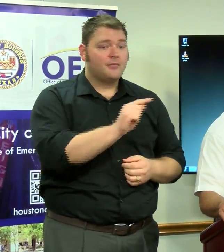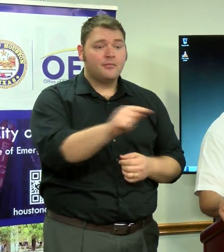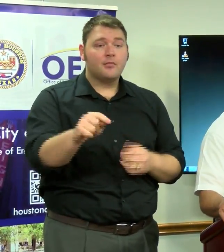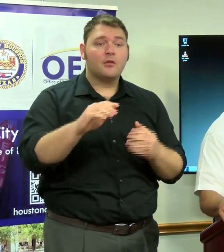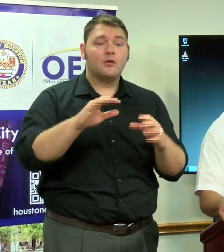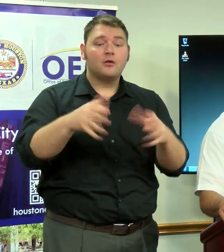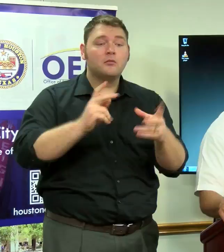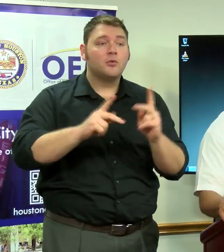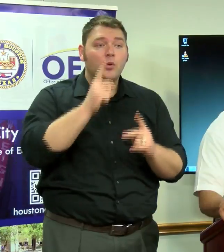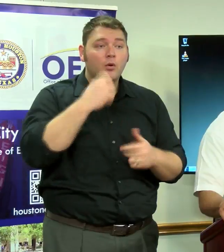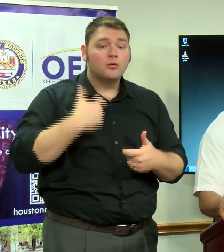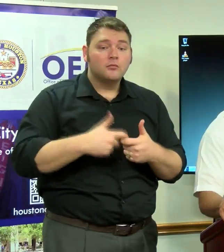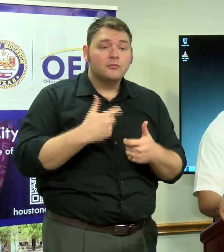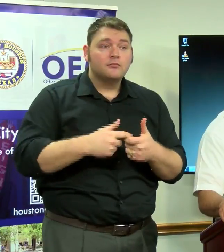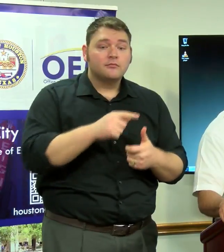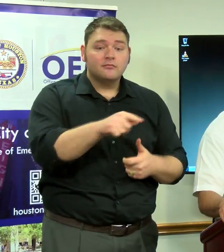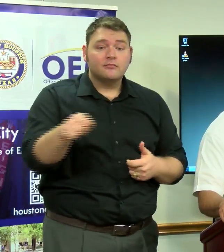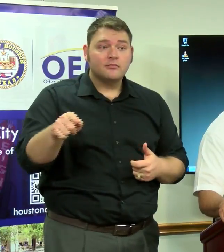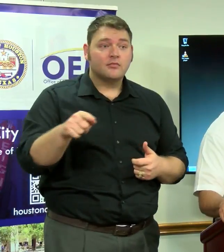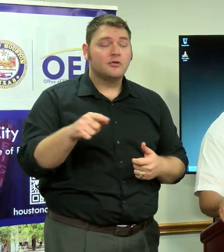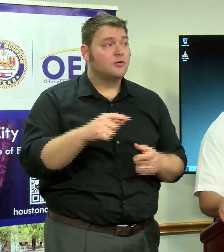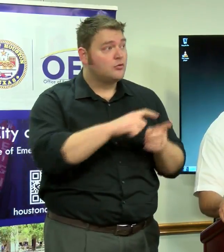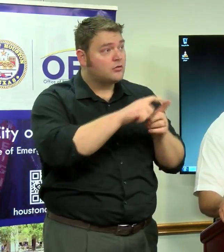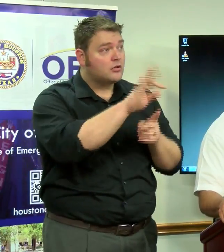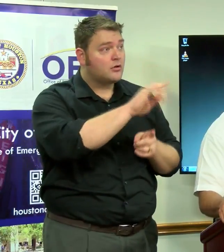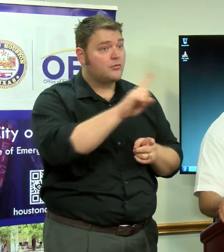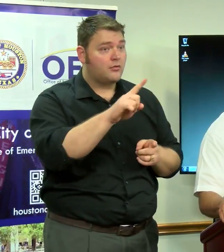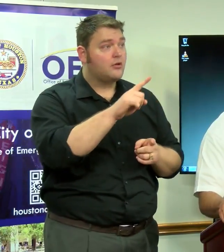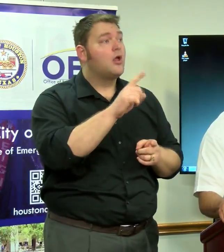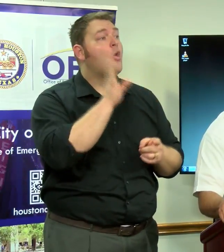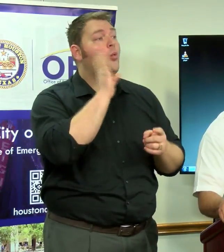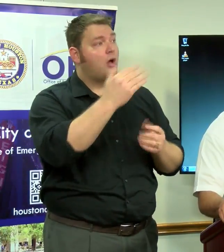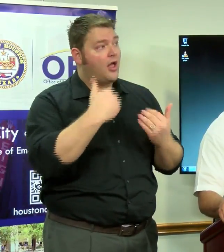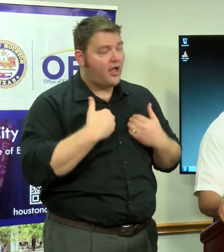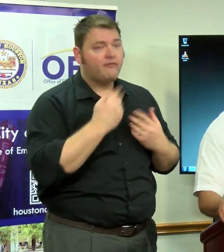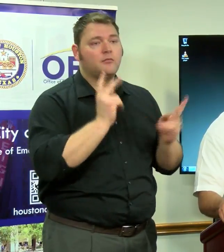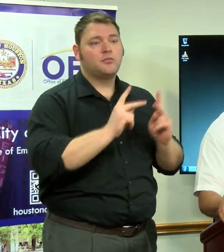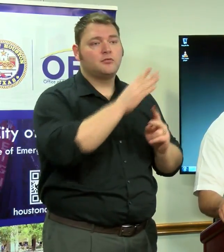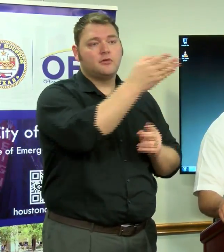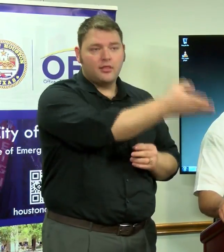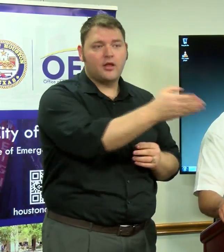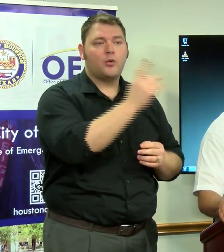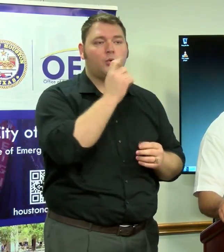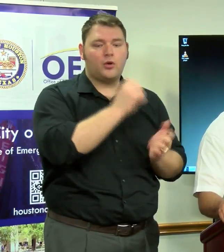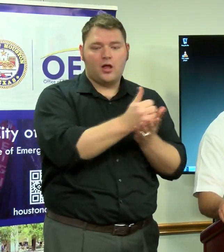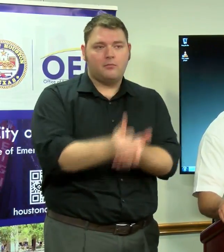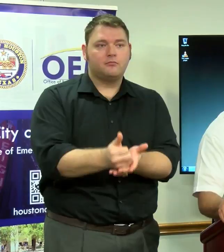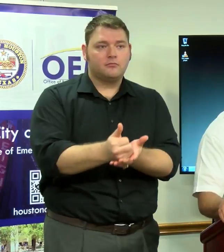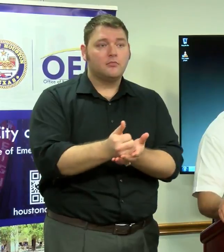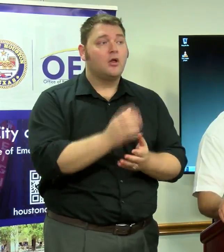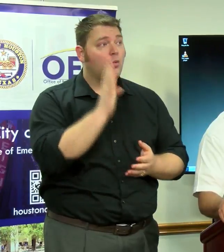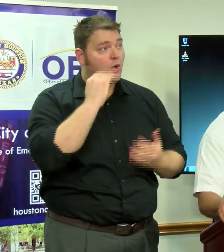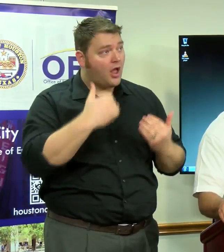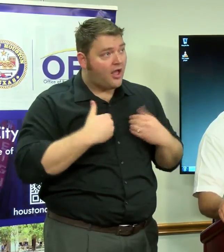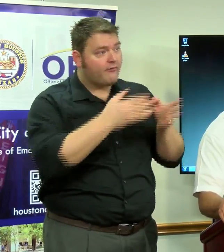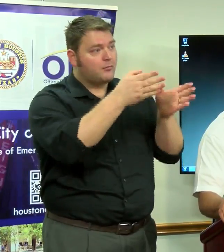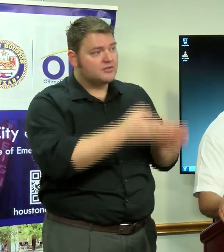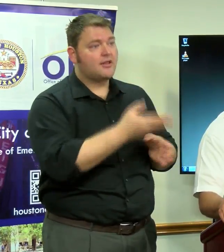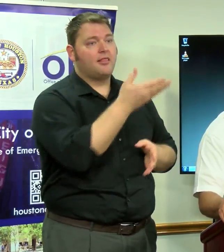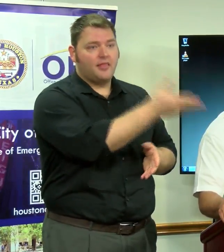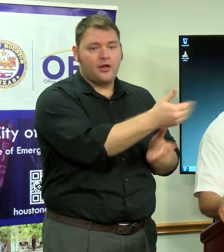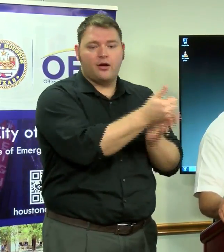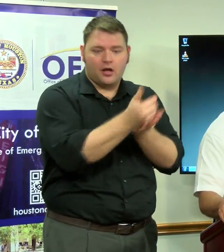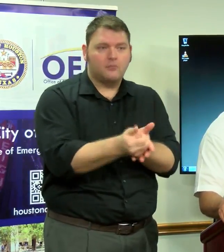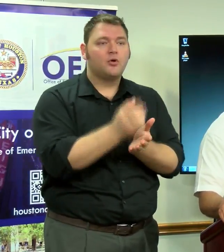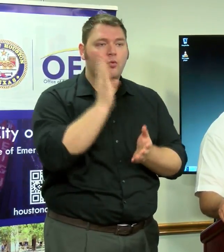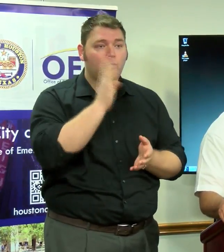Si llaman al 911, va a haber alguien que los atienda, va a haber alguien que hable el idioma. Lo que les pedimos